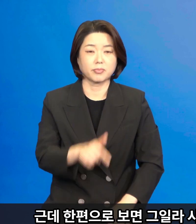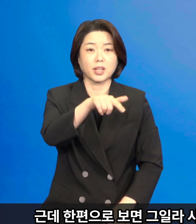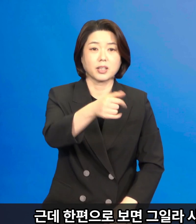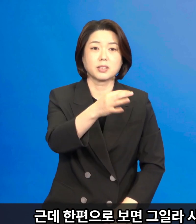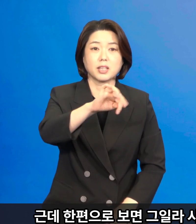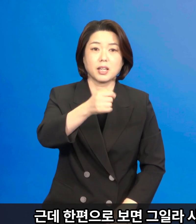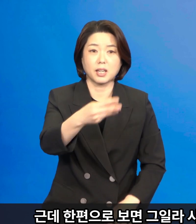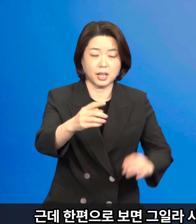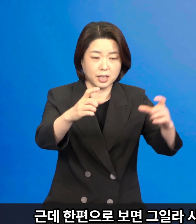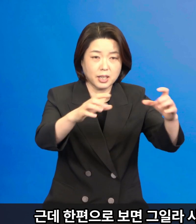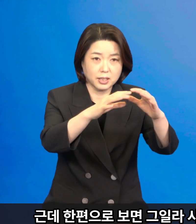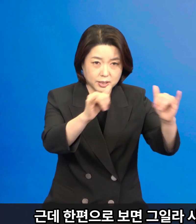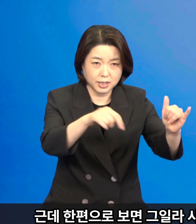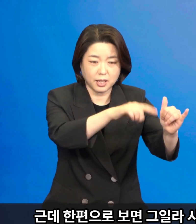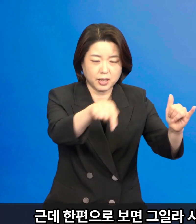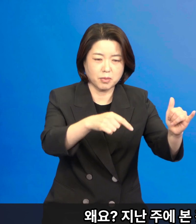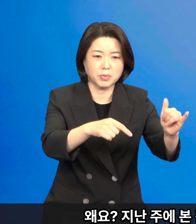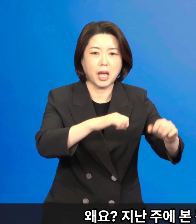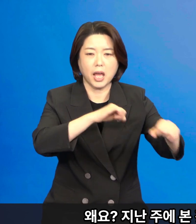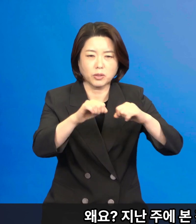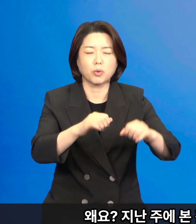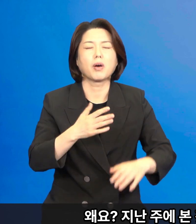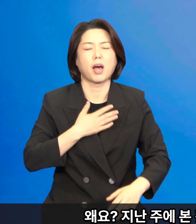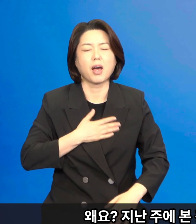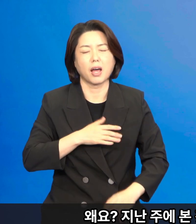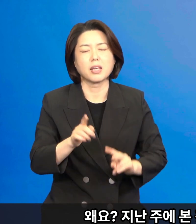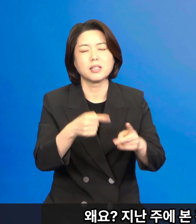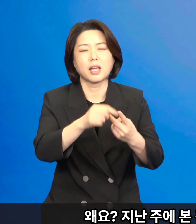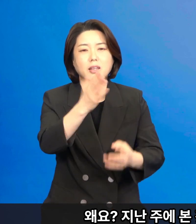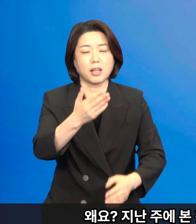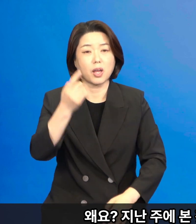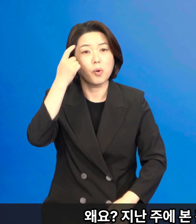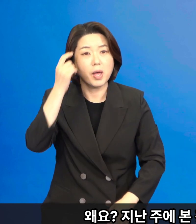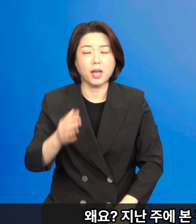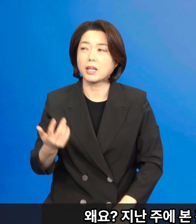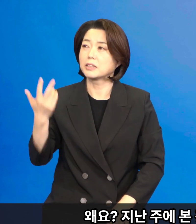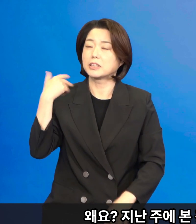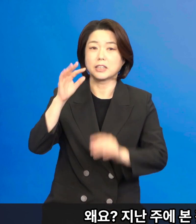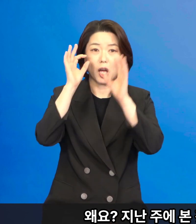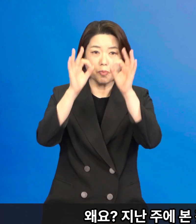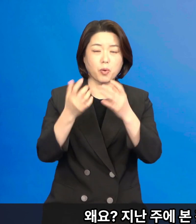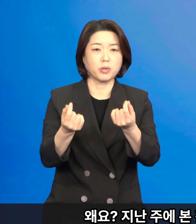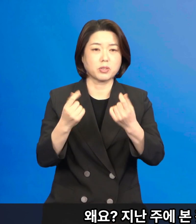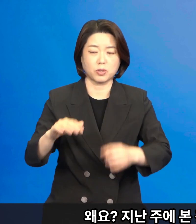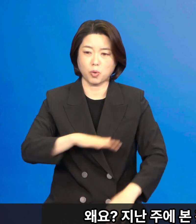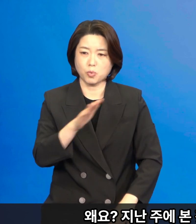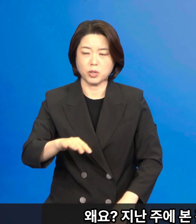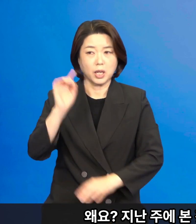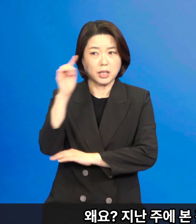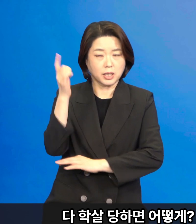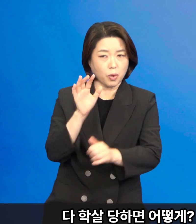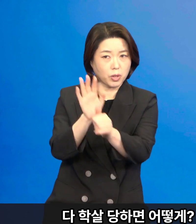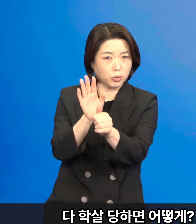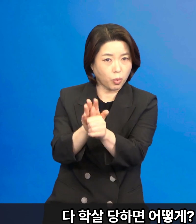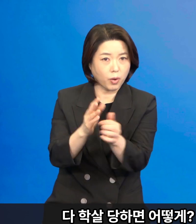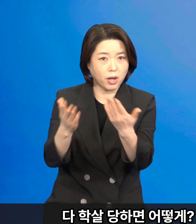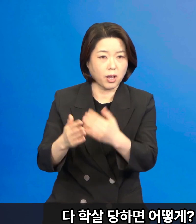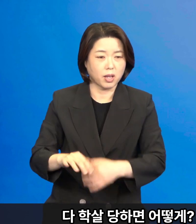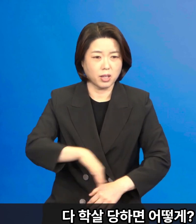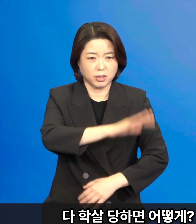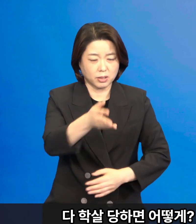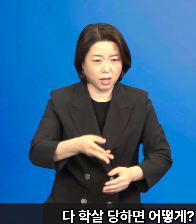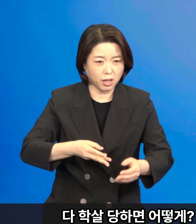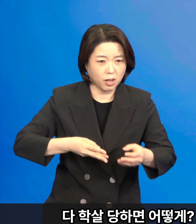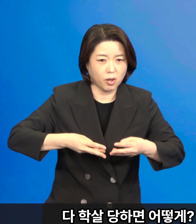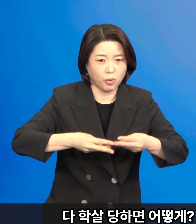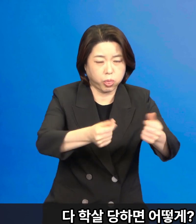사람들이 그렇게 하는 것도 이해는 됩니다. 왜요? 지난주에 본 것처럼 우리가 다윗을 도왔다가 다 학살당하면